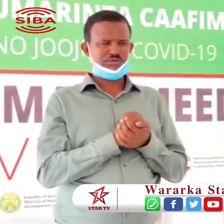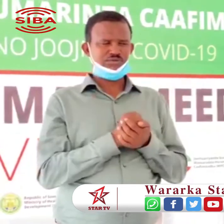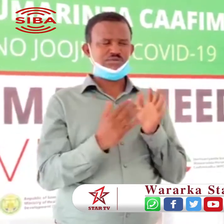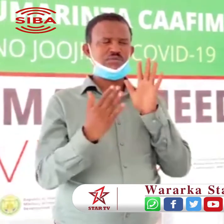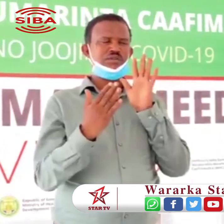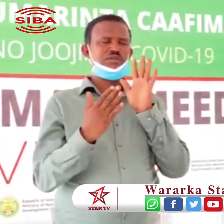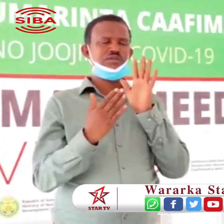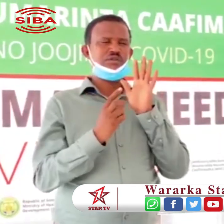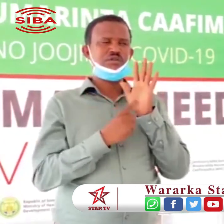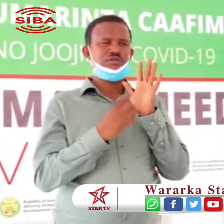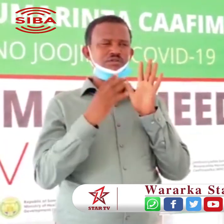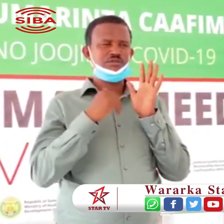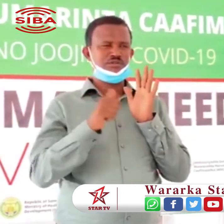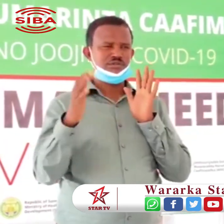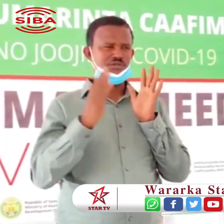69-60 waa 1,